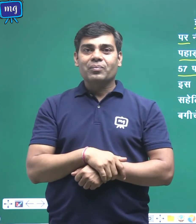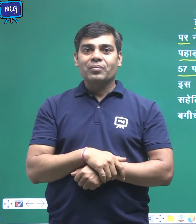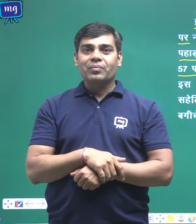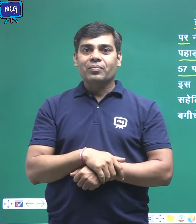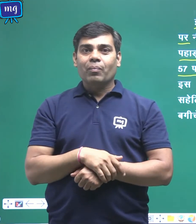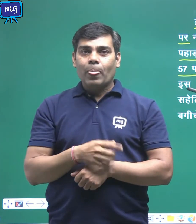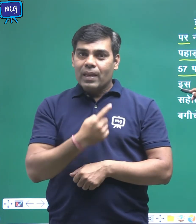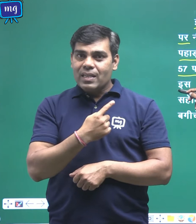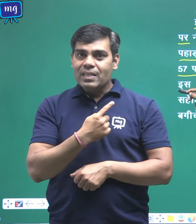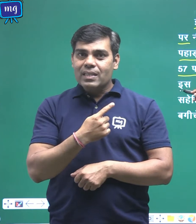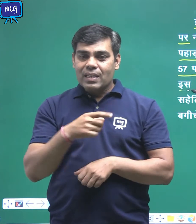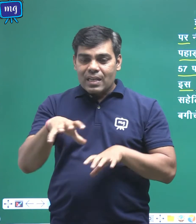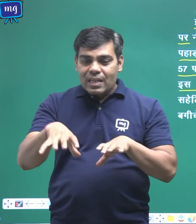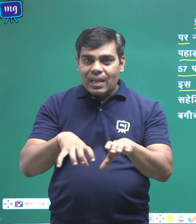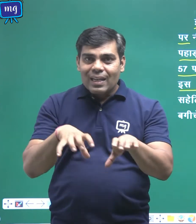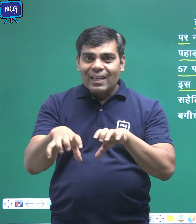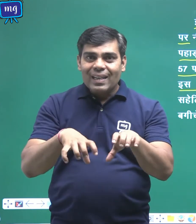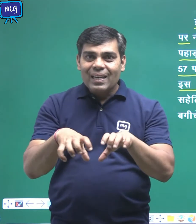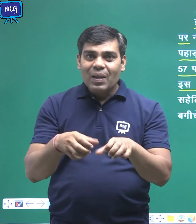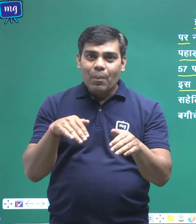इस नगरी में